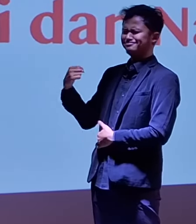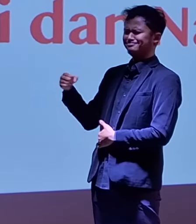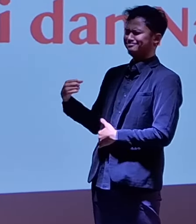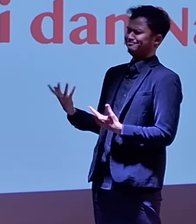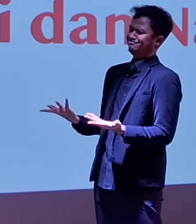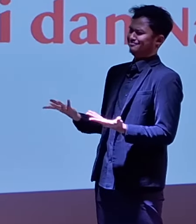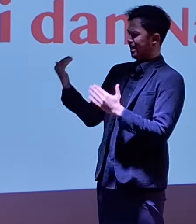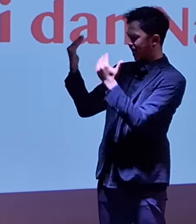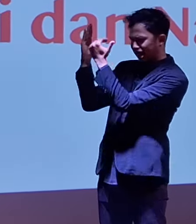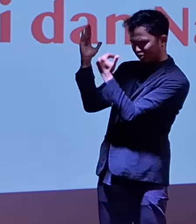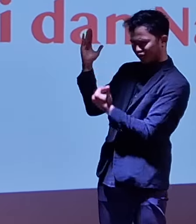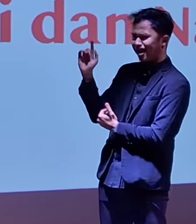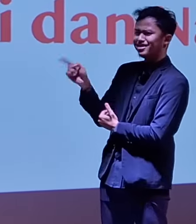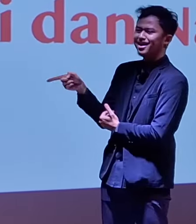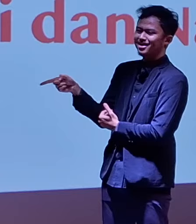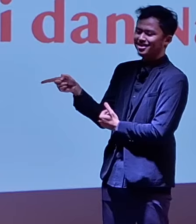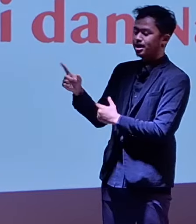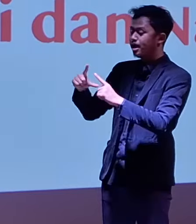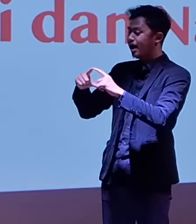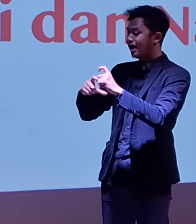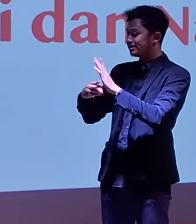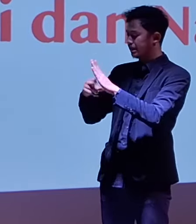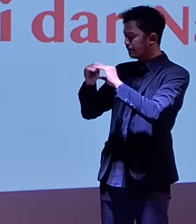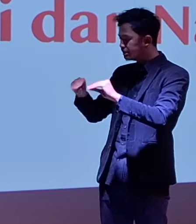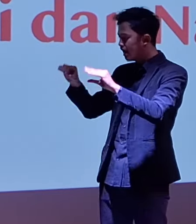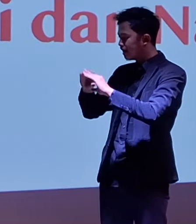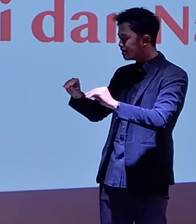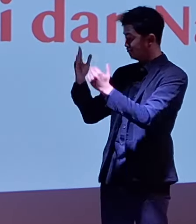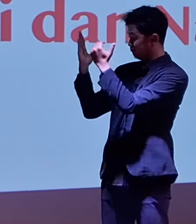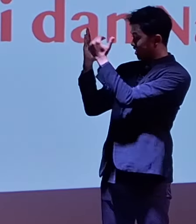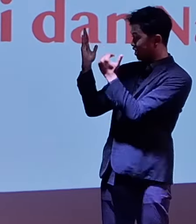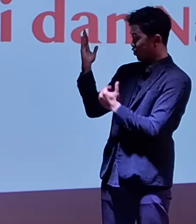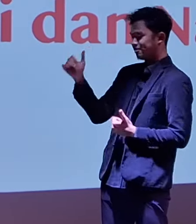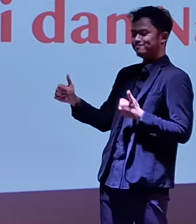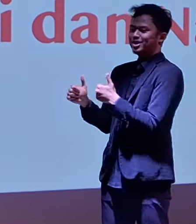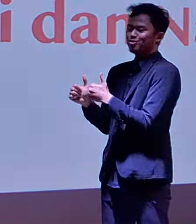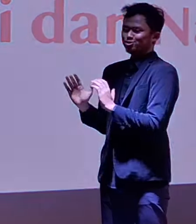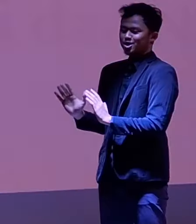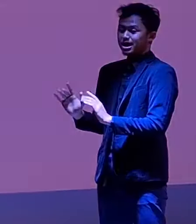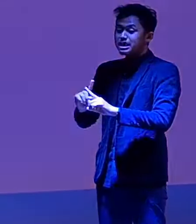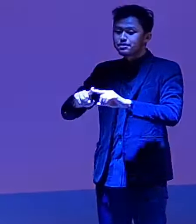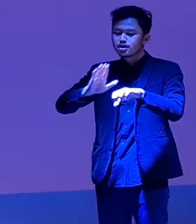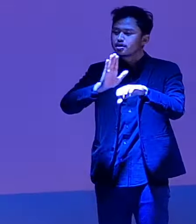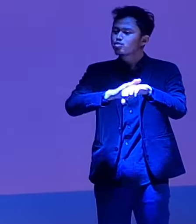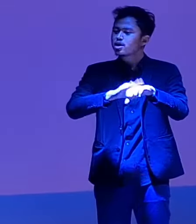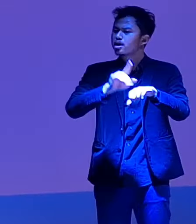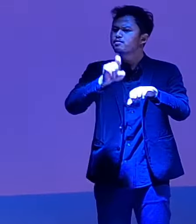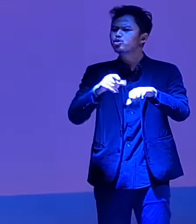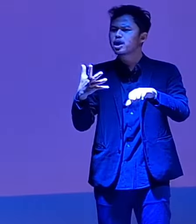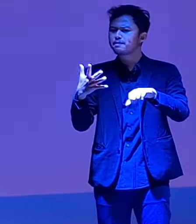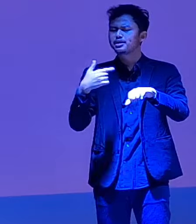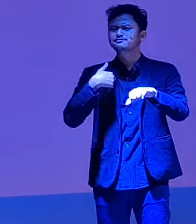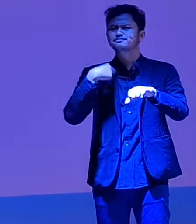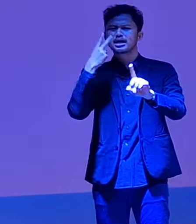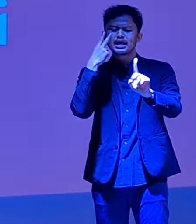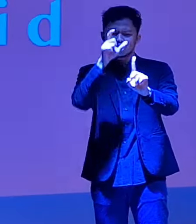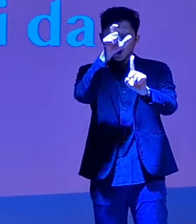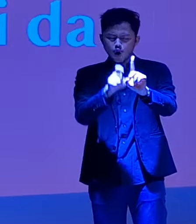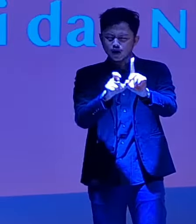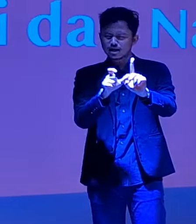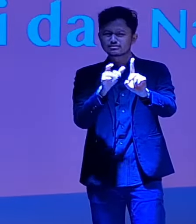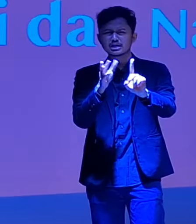itu semua yang harus dikerjakan sesuai dengan regulasi. Sementara untuk kebudayaan kita memerlukan figur. Nah,